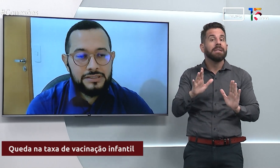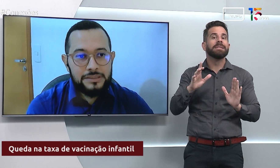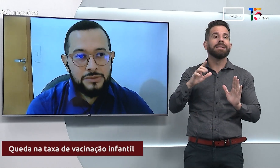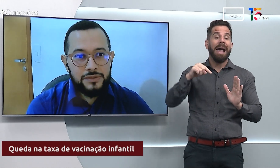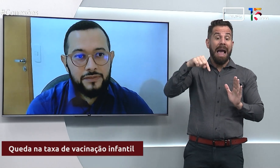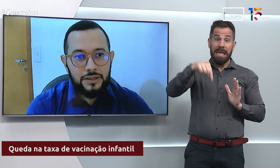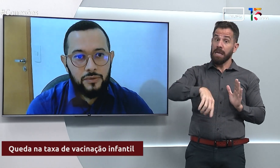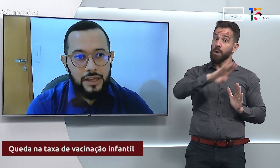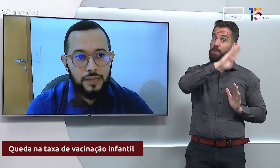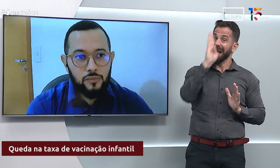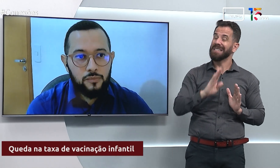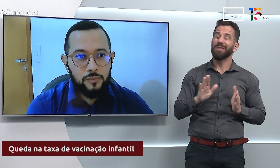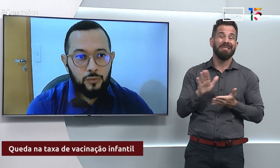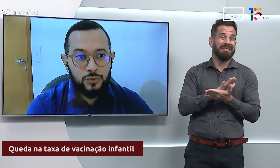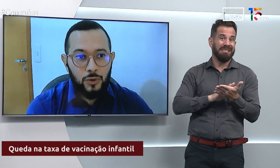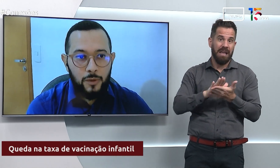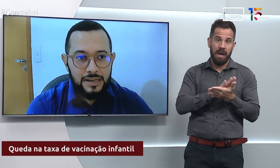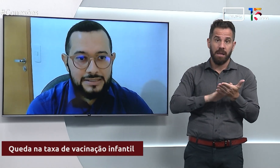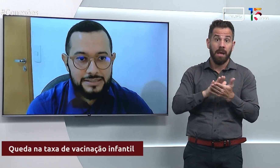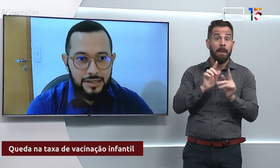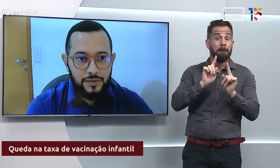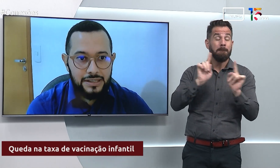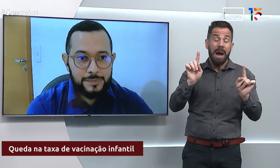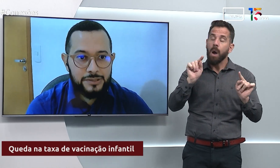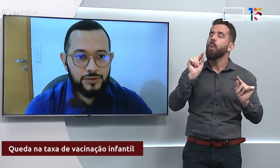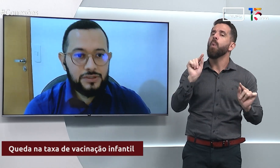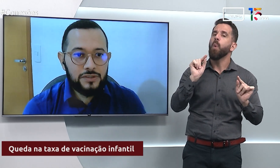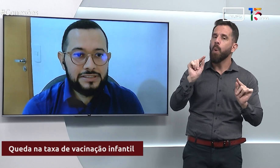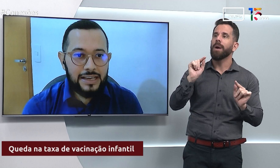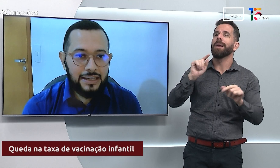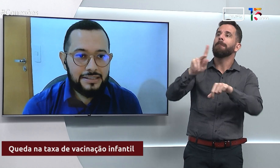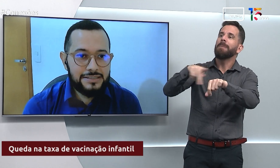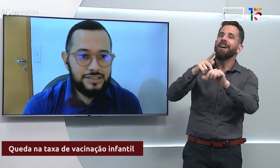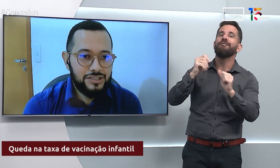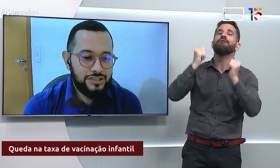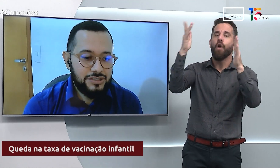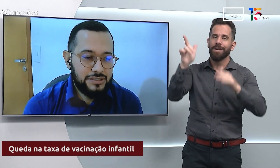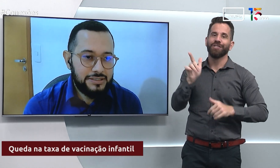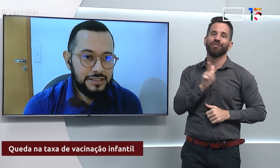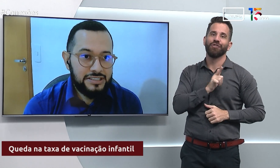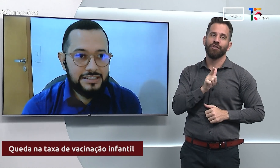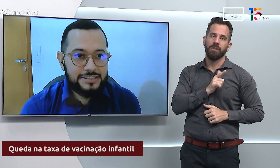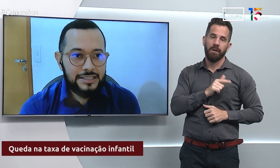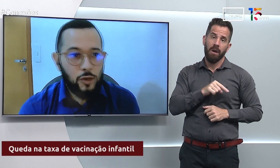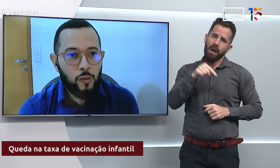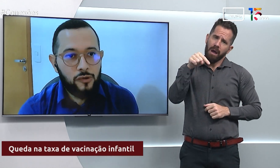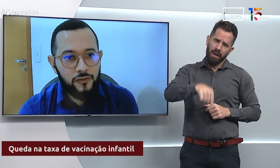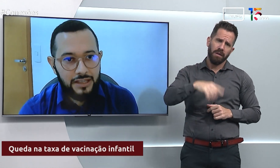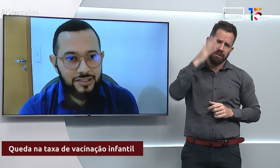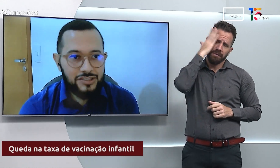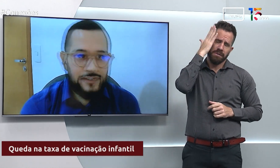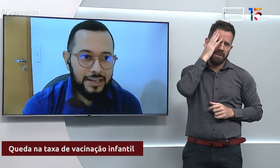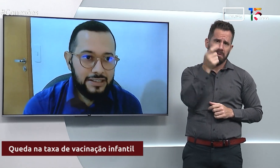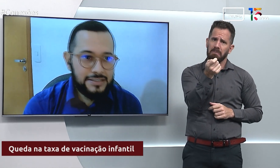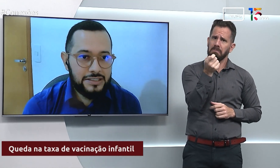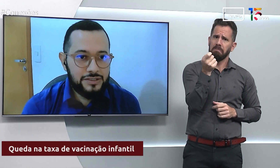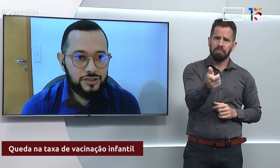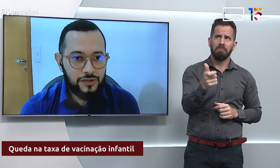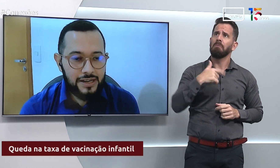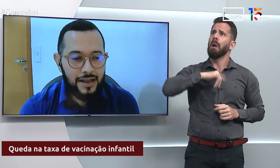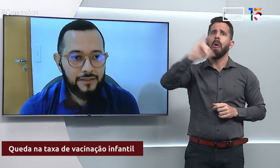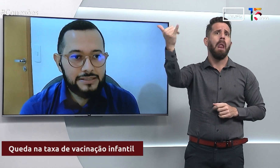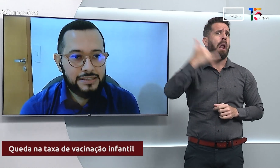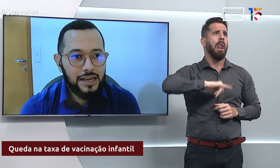nós estamos vivendo em um mundo globalizado, em que as pessoas conseguem se locomover de diferentes